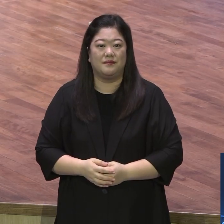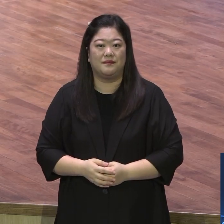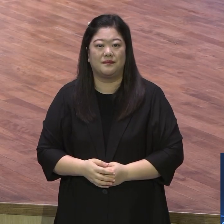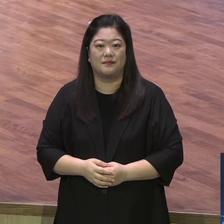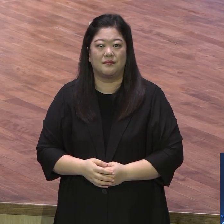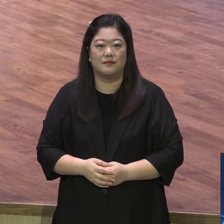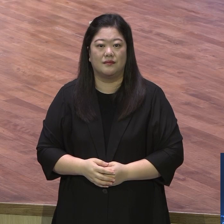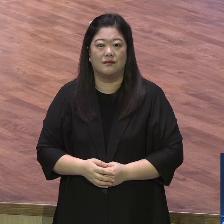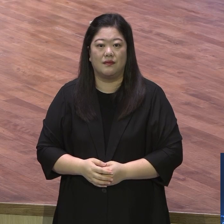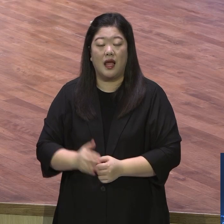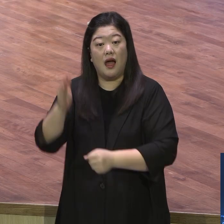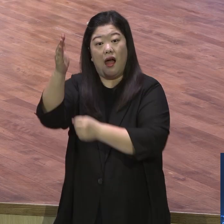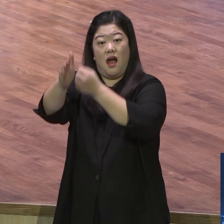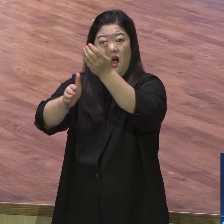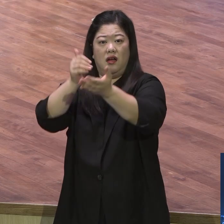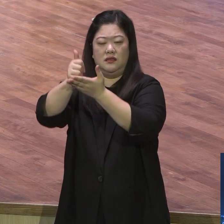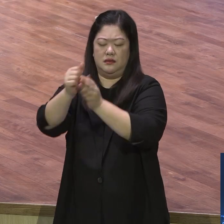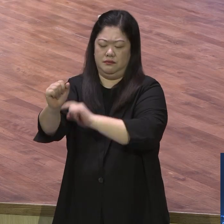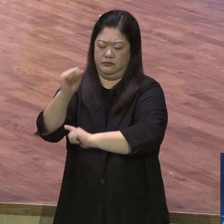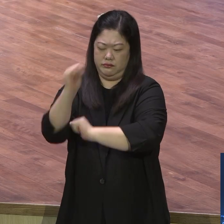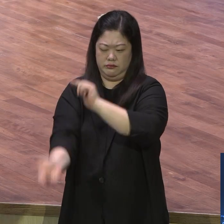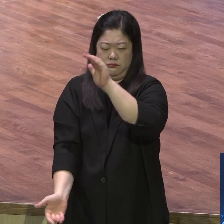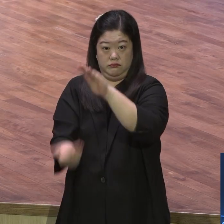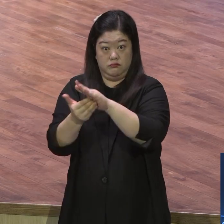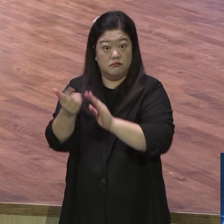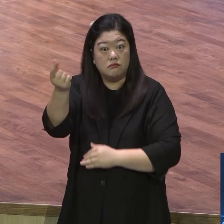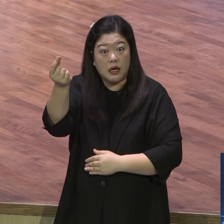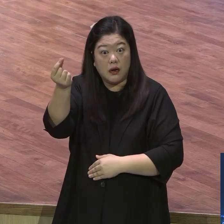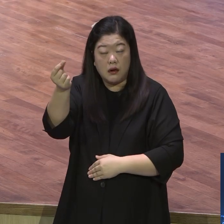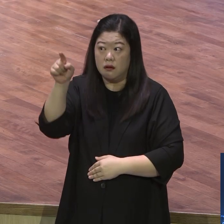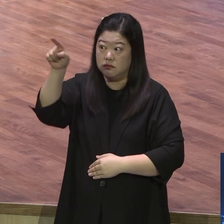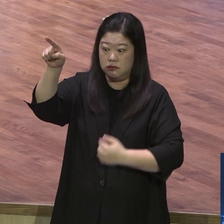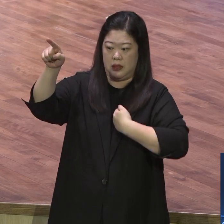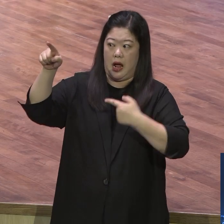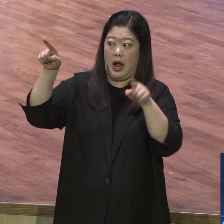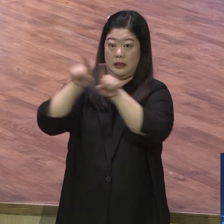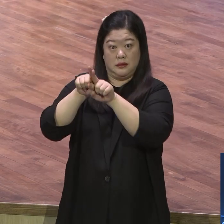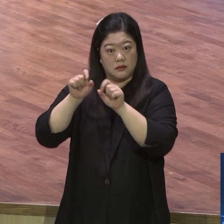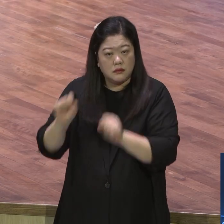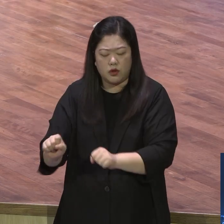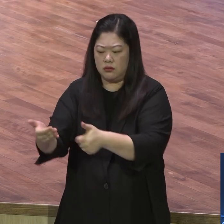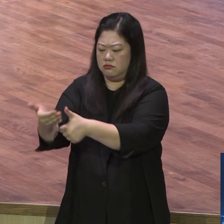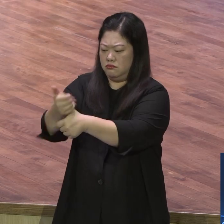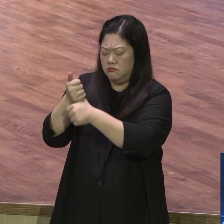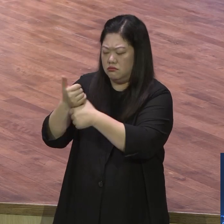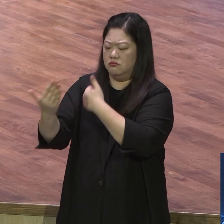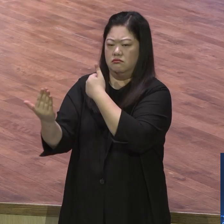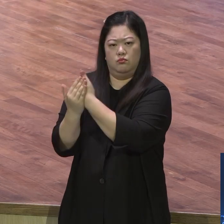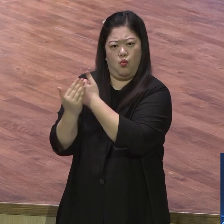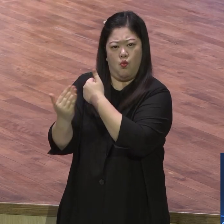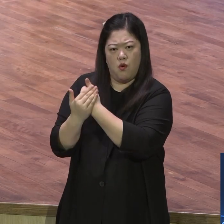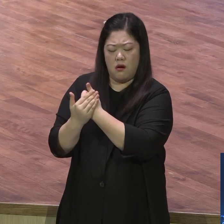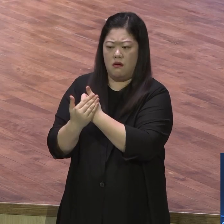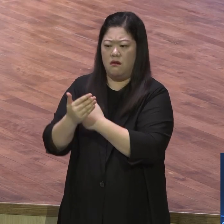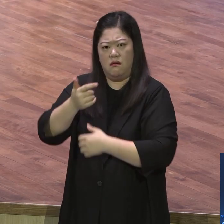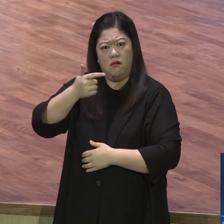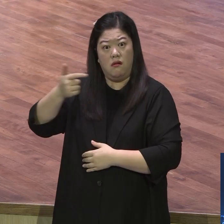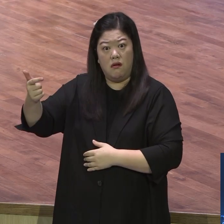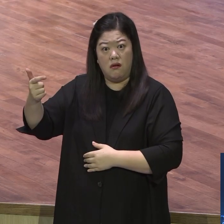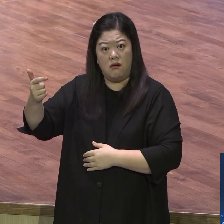전능하신 창조주 하나님께서 우리를 붙들어 주시고 우리를 구세게 하시고 도와주신다는데